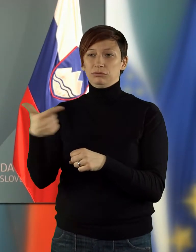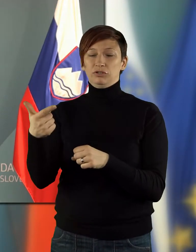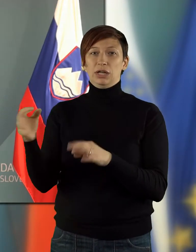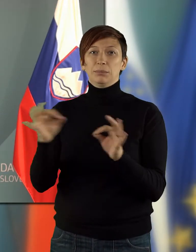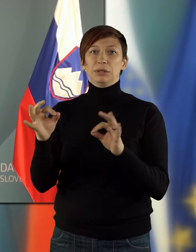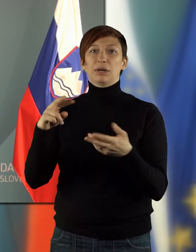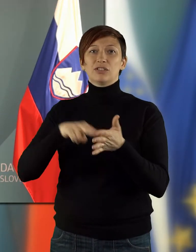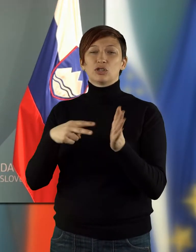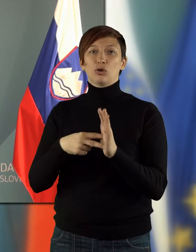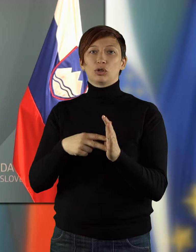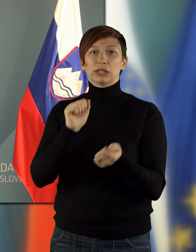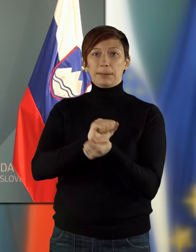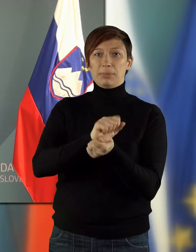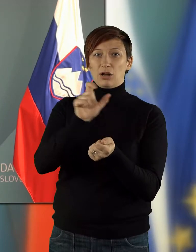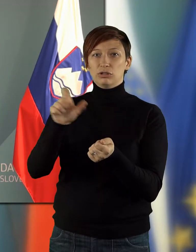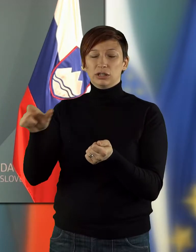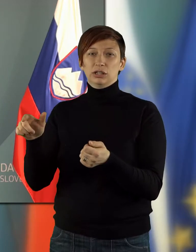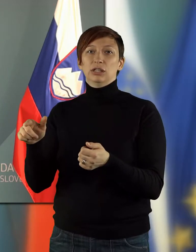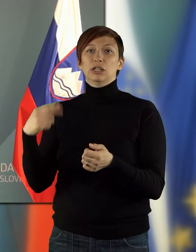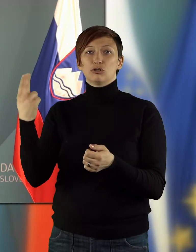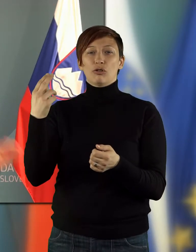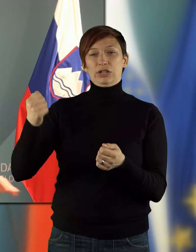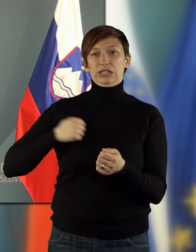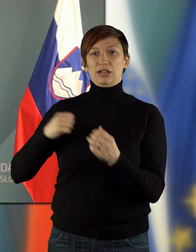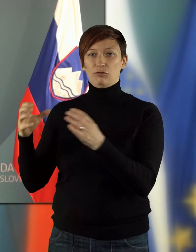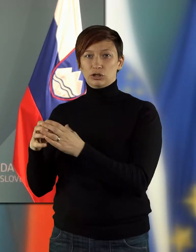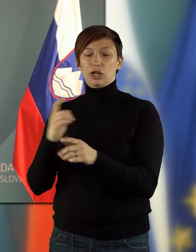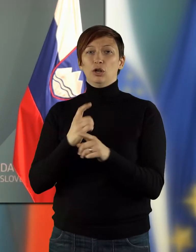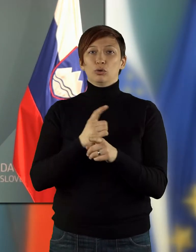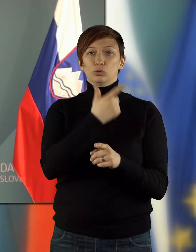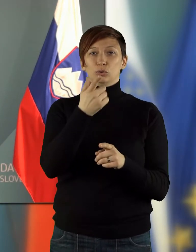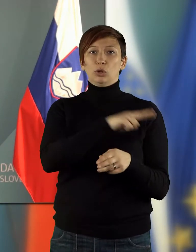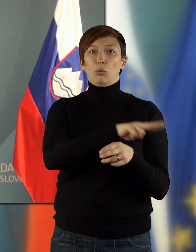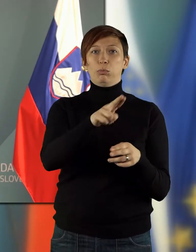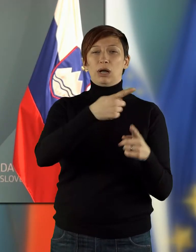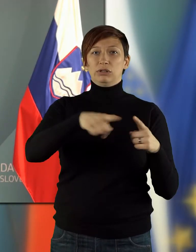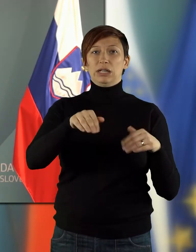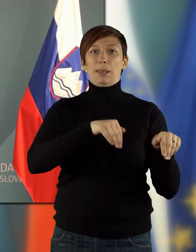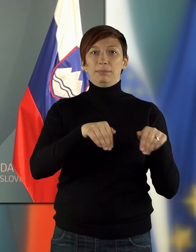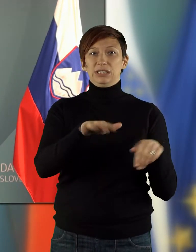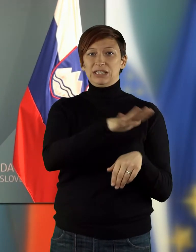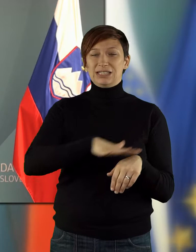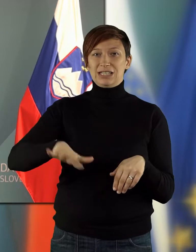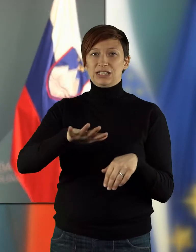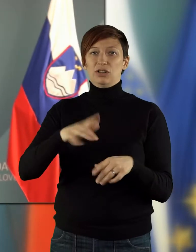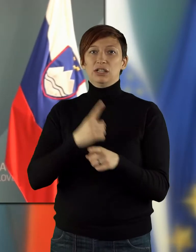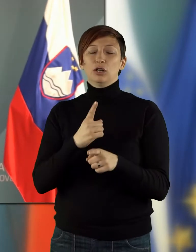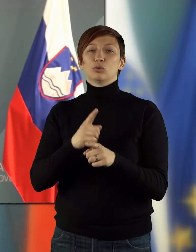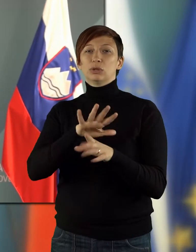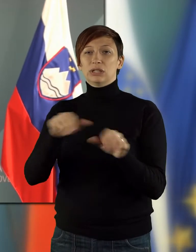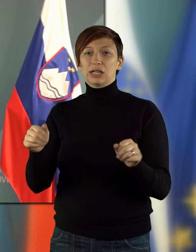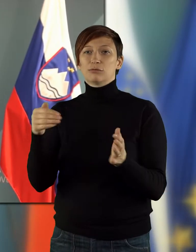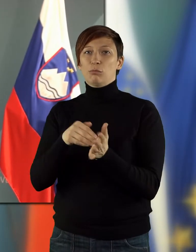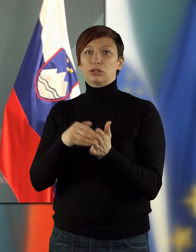Sodelovali so pri njuni pripravi strokovnjaki, pravniki, tako iz slovenske vojske, kot tudi upravnega dela ministrstva.